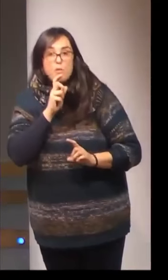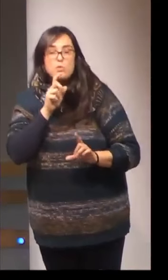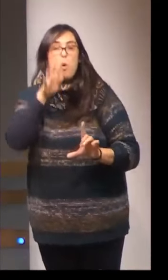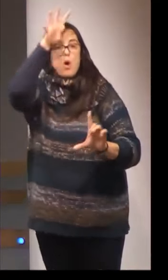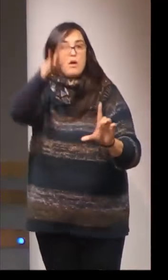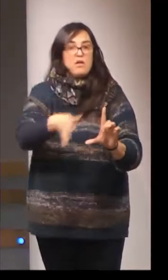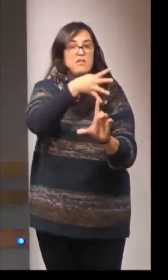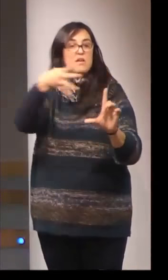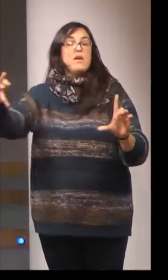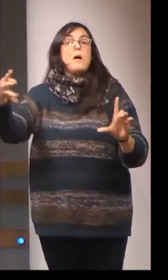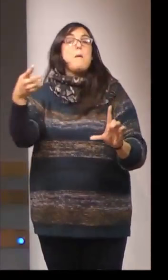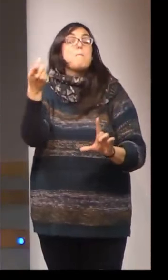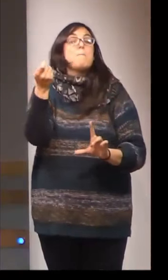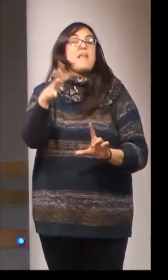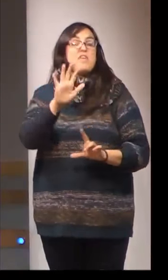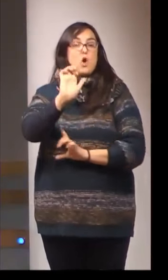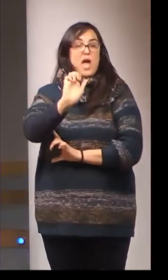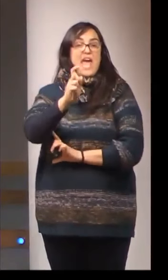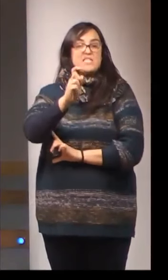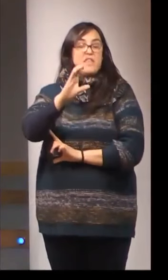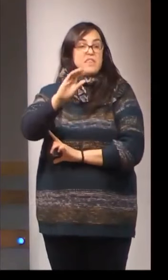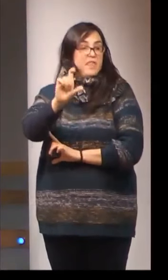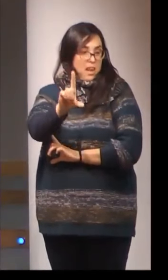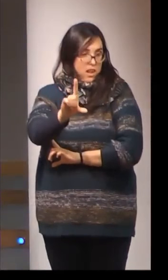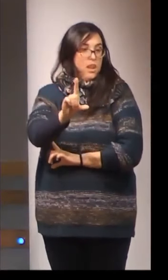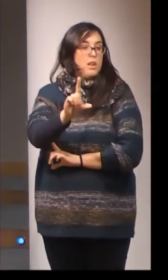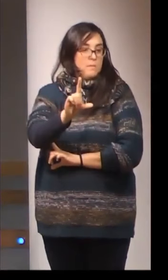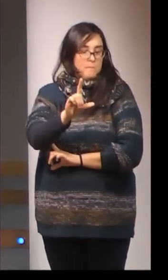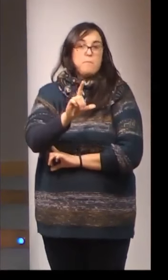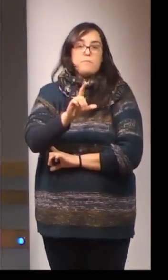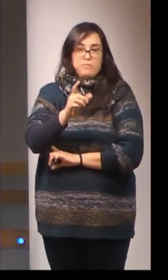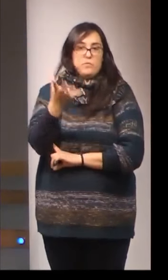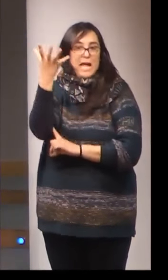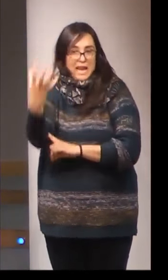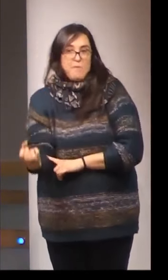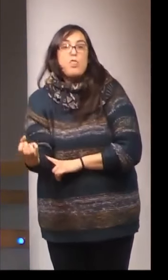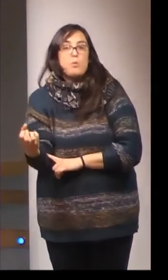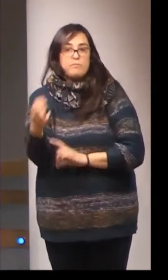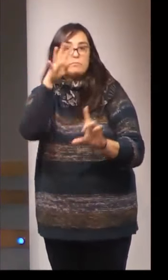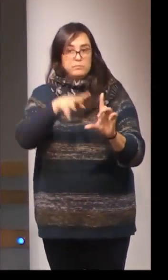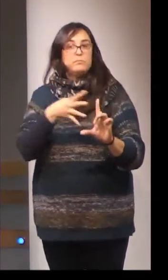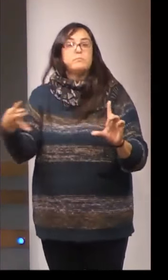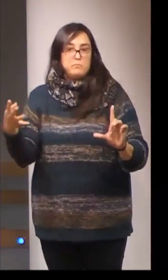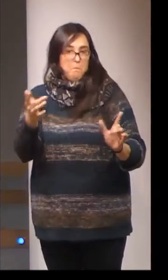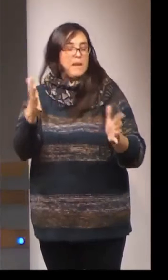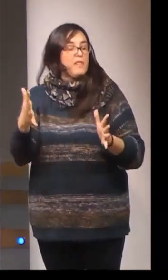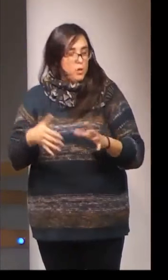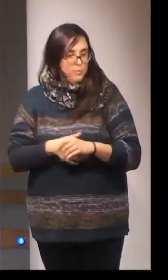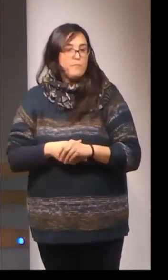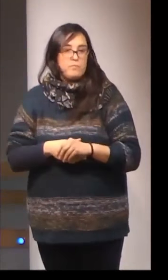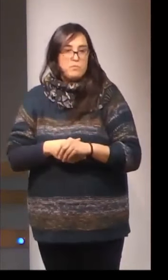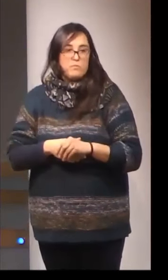que queremos que se graben, lo que necesitamos es algo parecido a lo que sería el Excel. Se graba